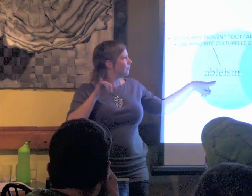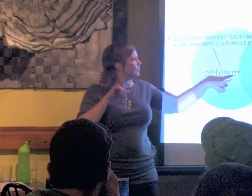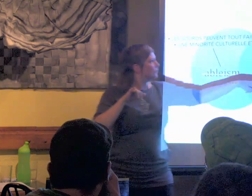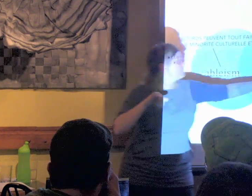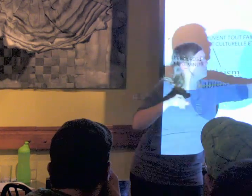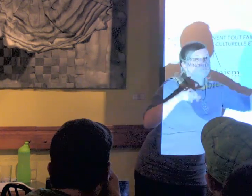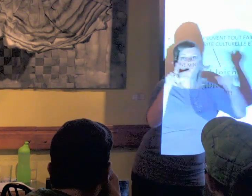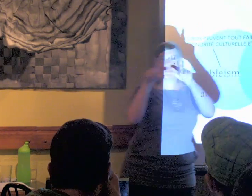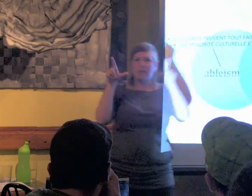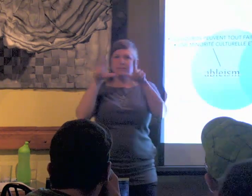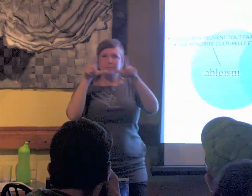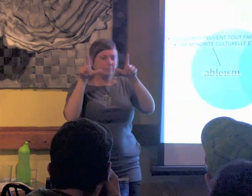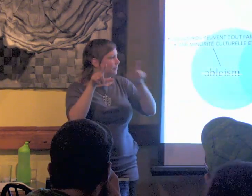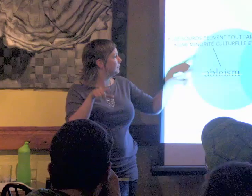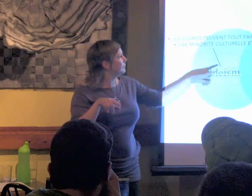nature-là.